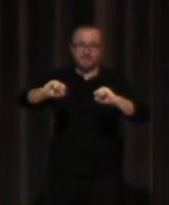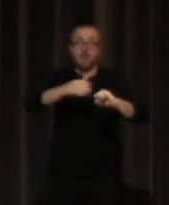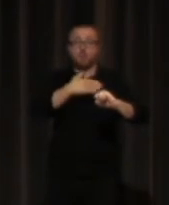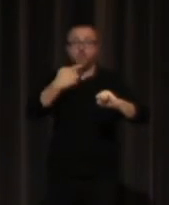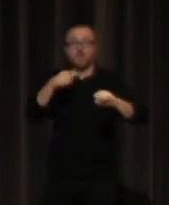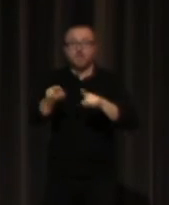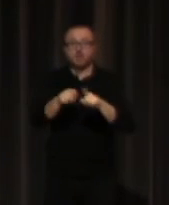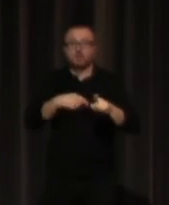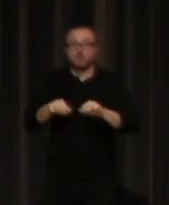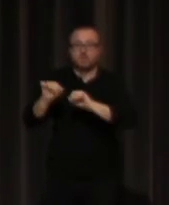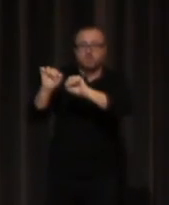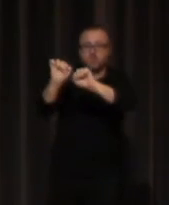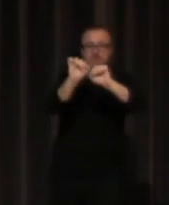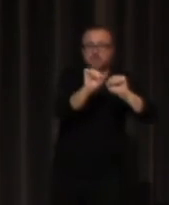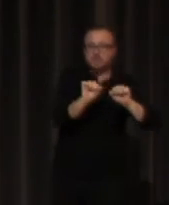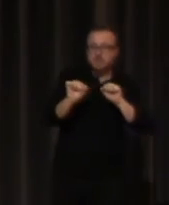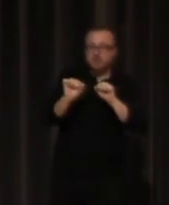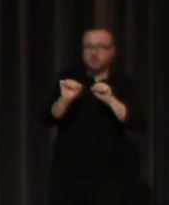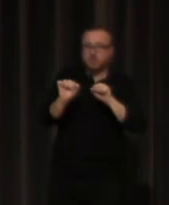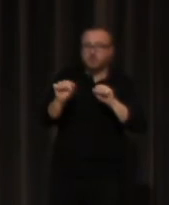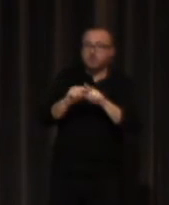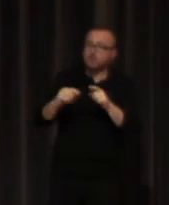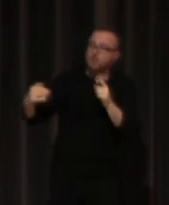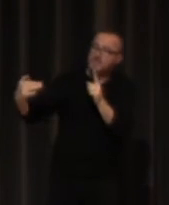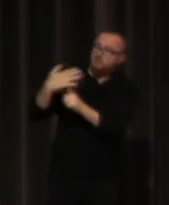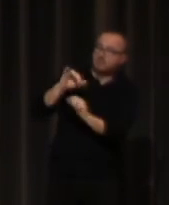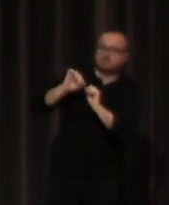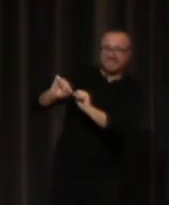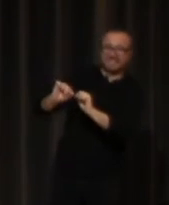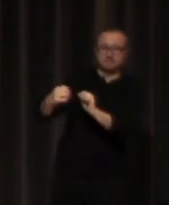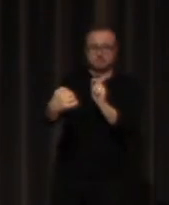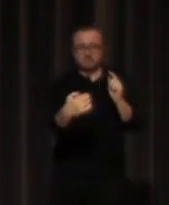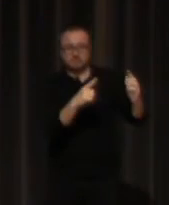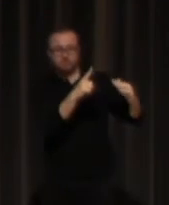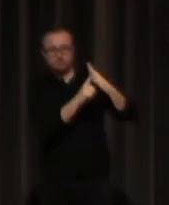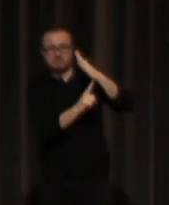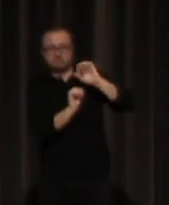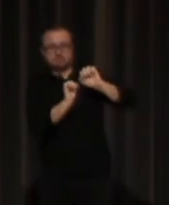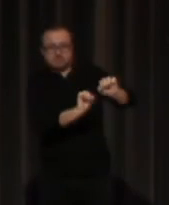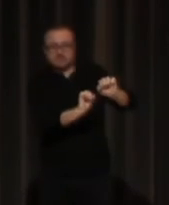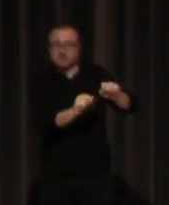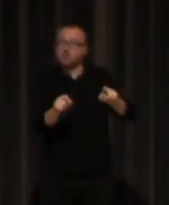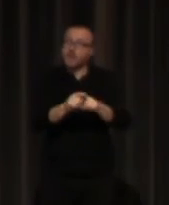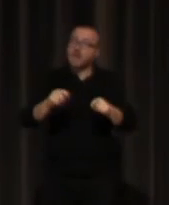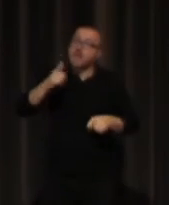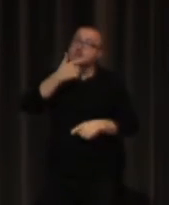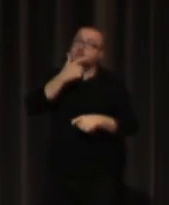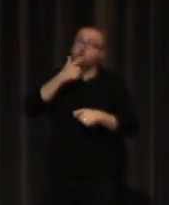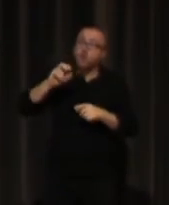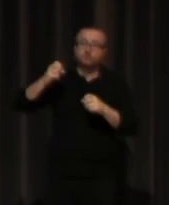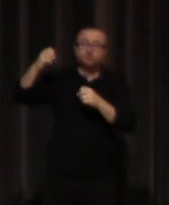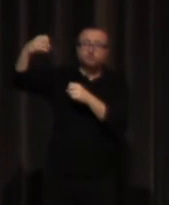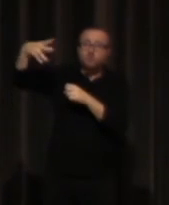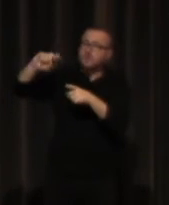mirar, per tenir un escut impenetrable, per preparar aquest prisma que reflecteix la llum i que pugui llavors